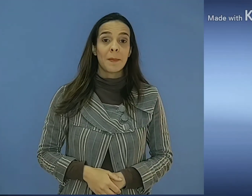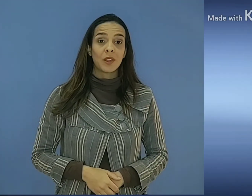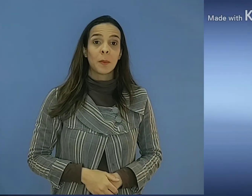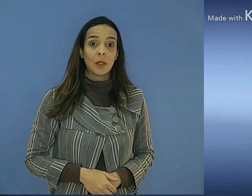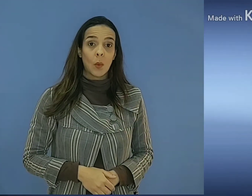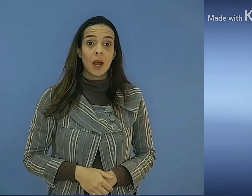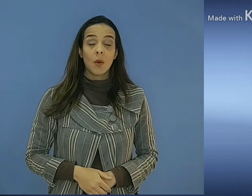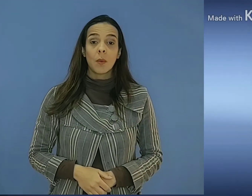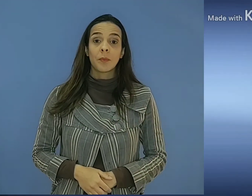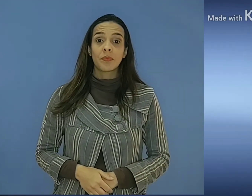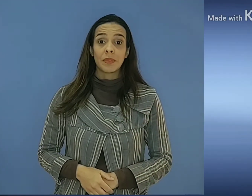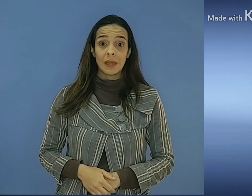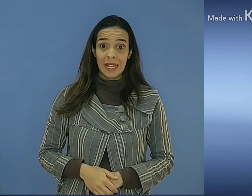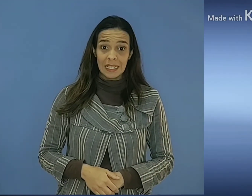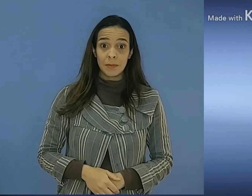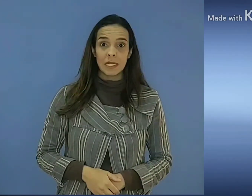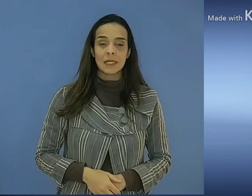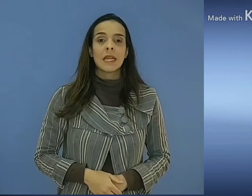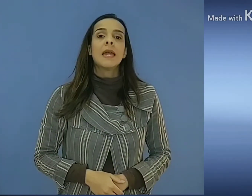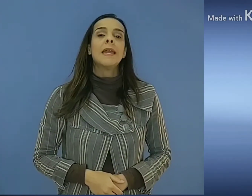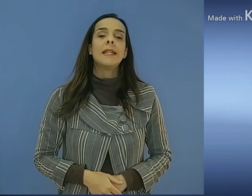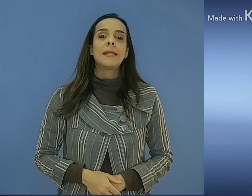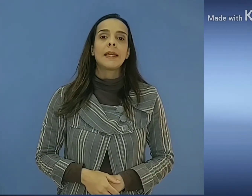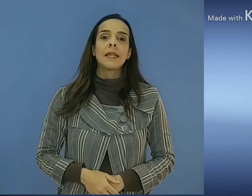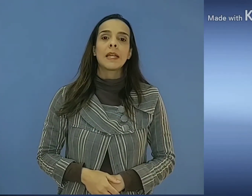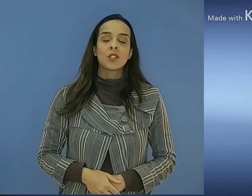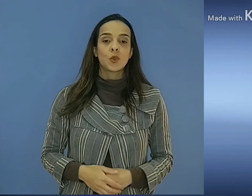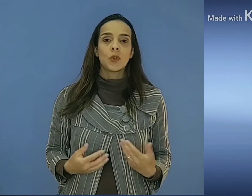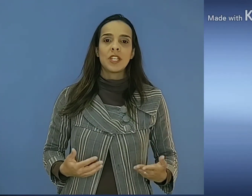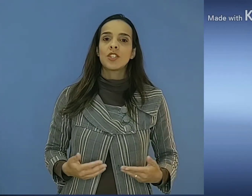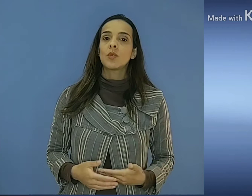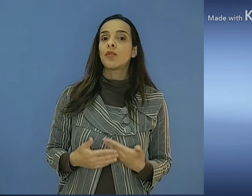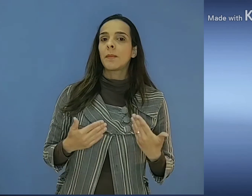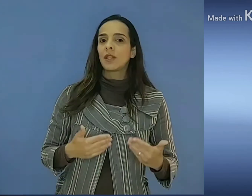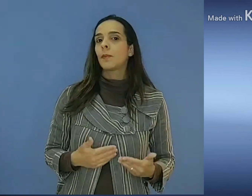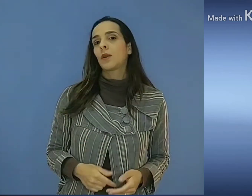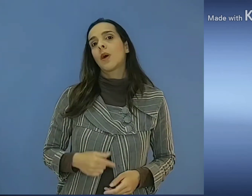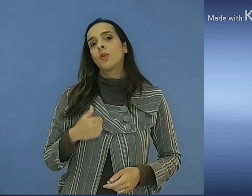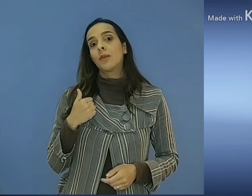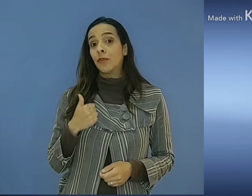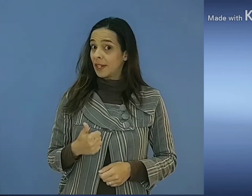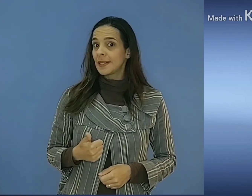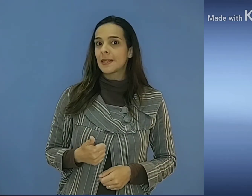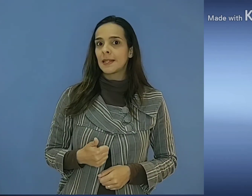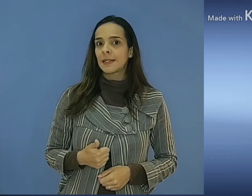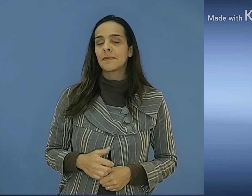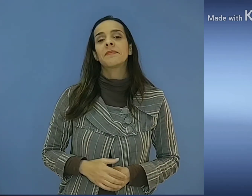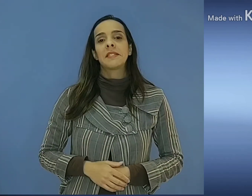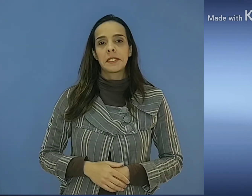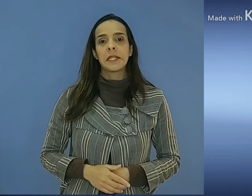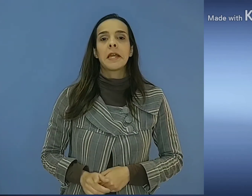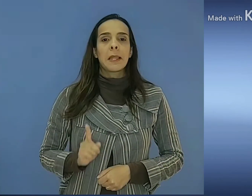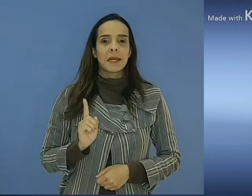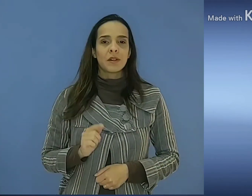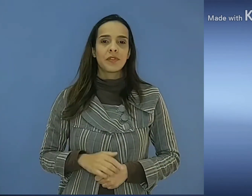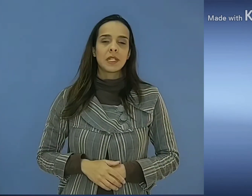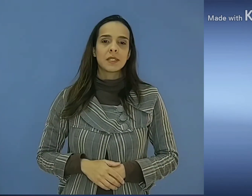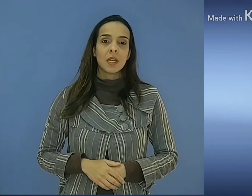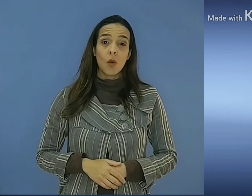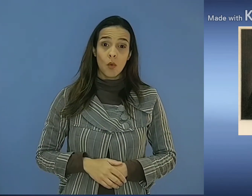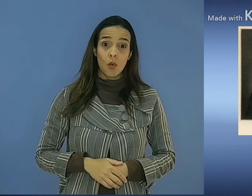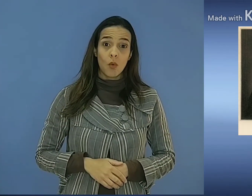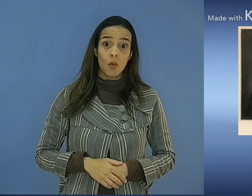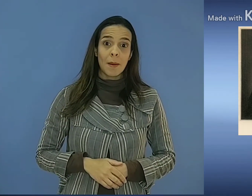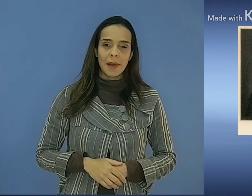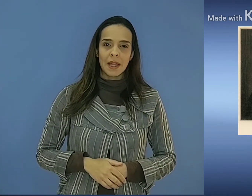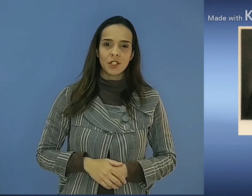O alfabeto manual da Libras, ele tem a sua origem no alfabeto manual francês. Sim, lá na